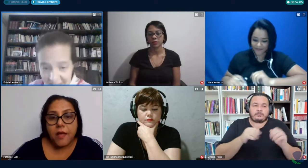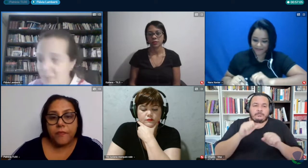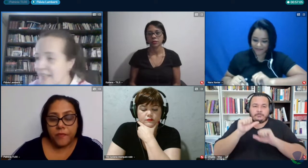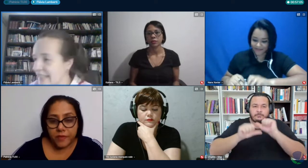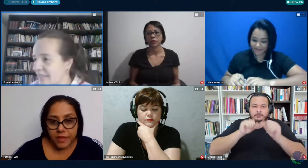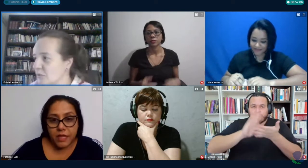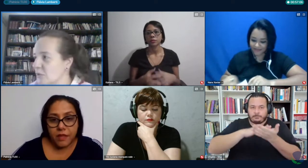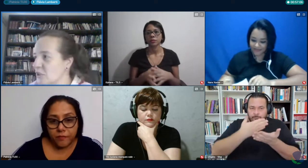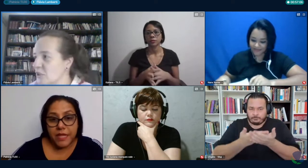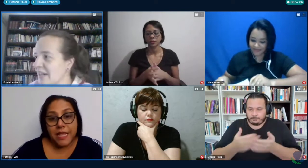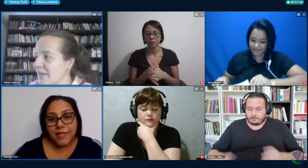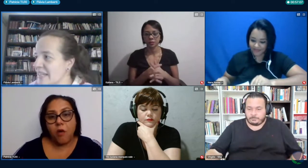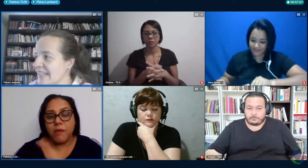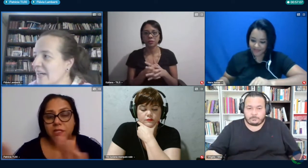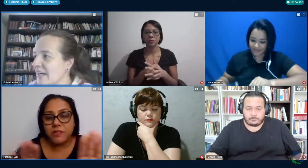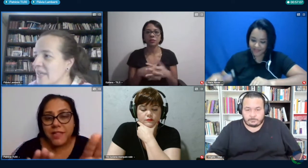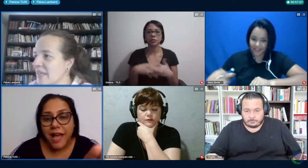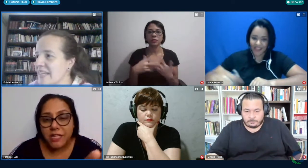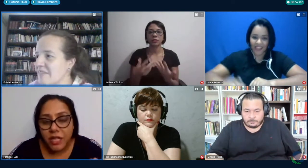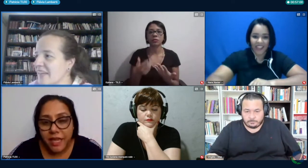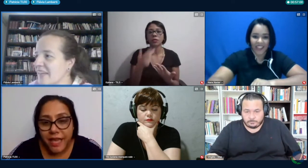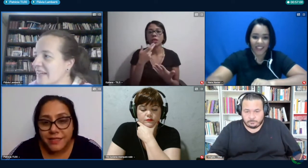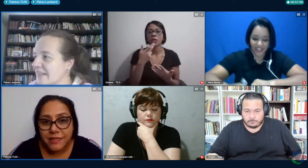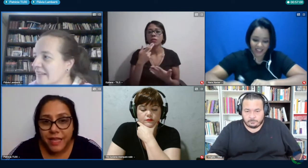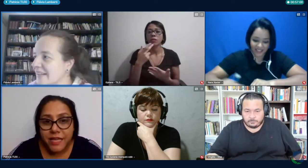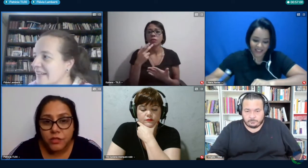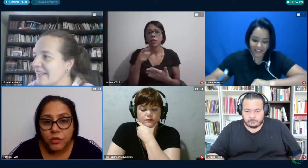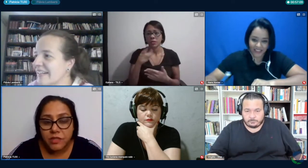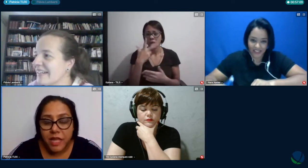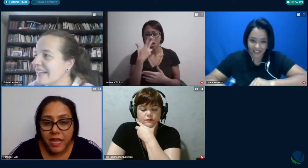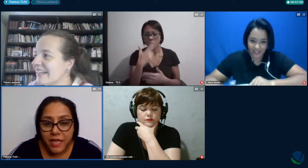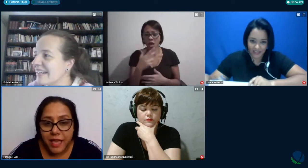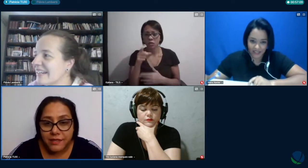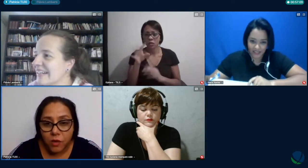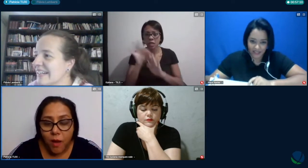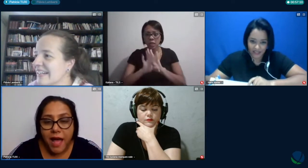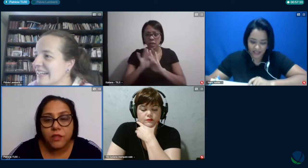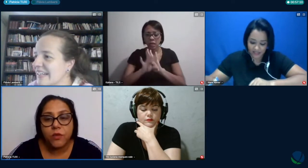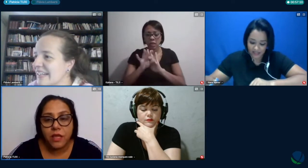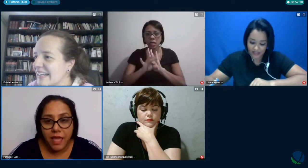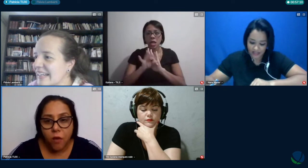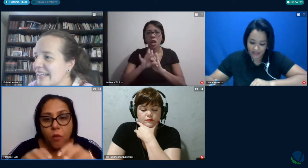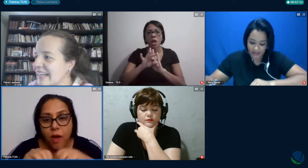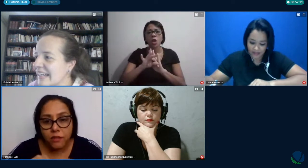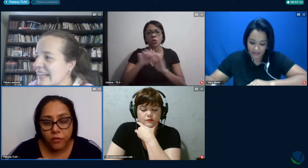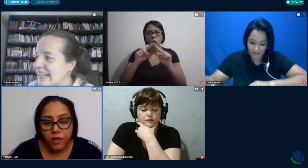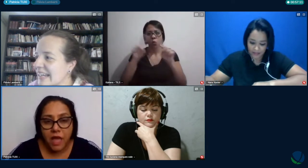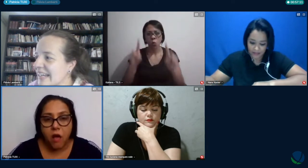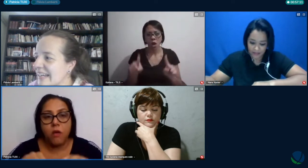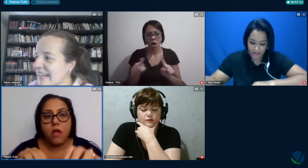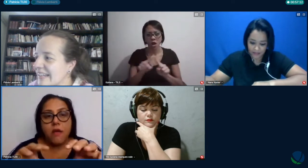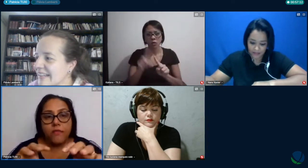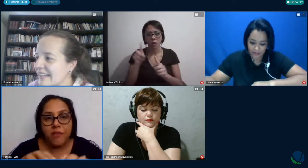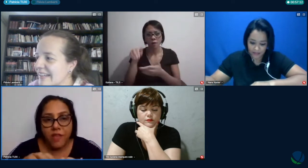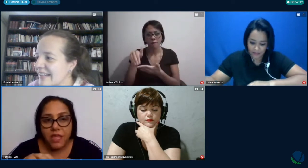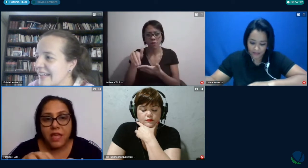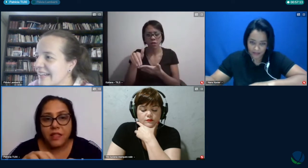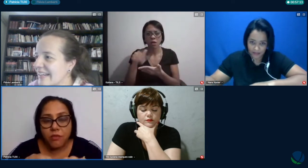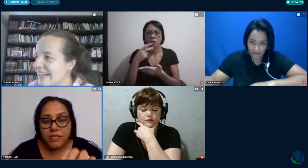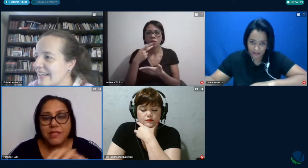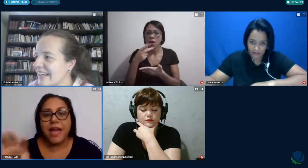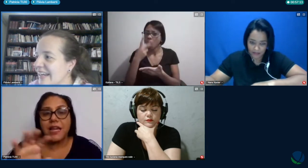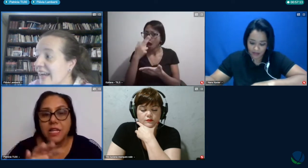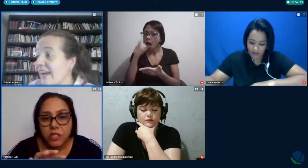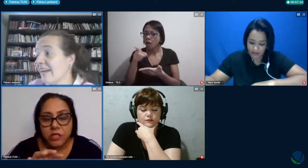esse tem que manter, Tuxa. Então, mas você acha que esse texto seria, esse quadro, que é o quadro final,